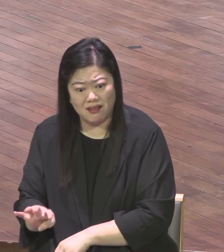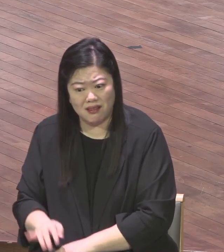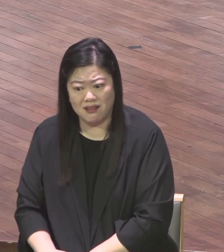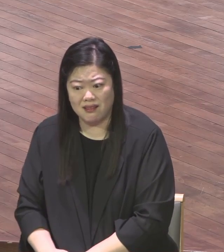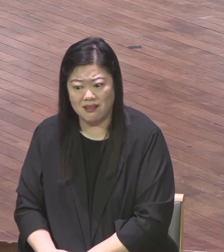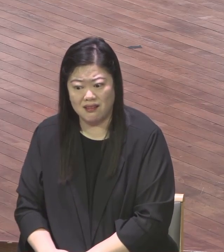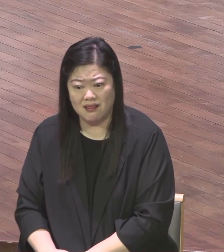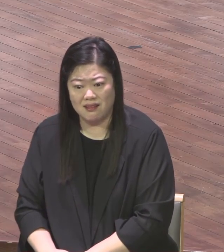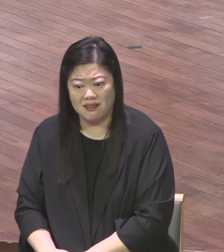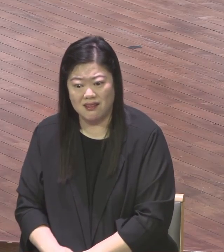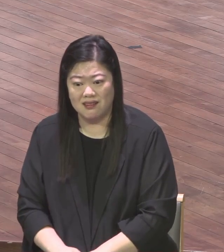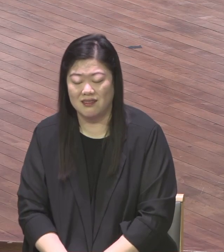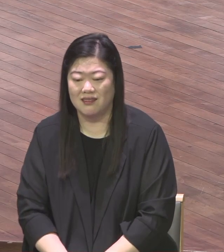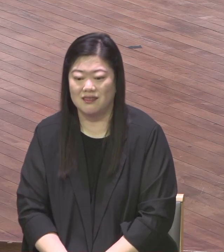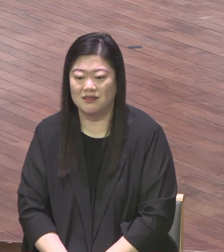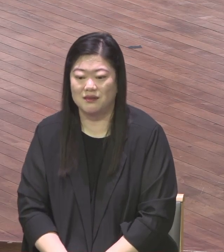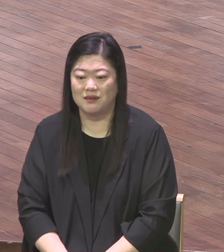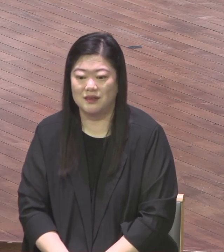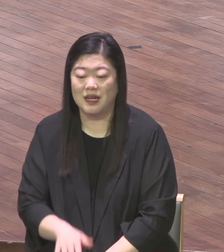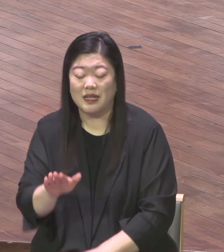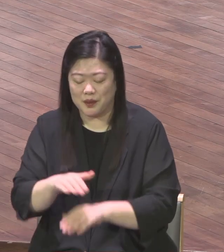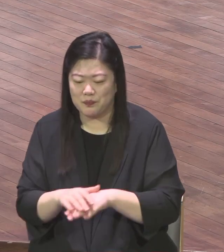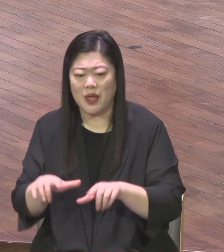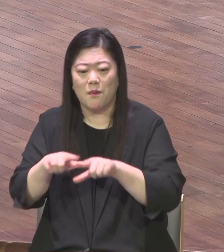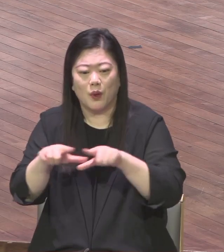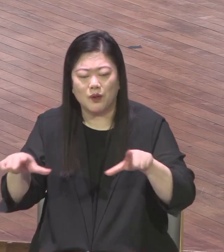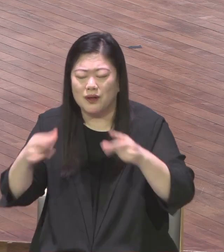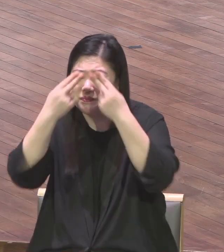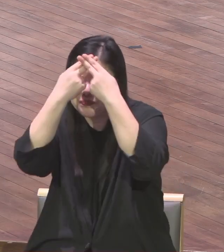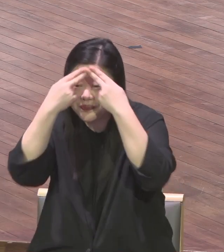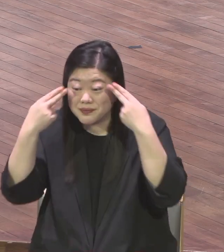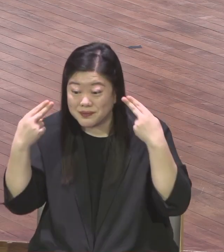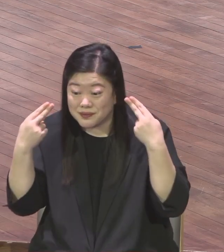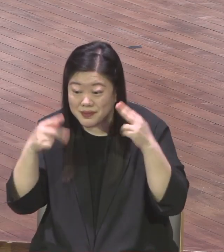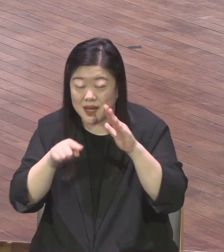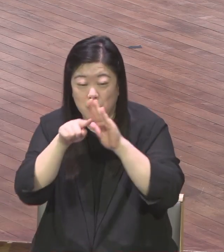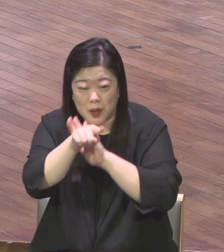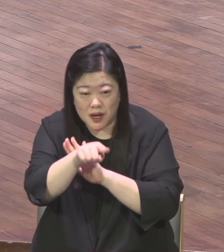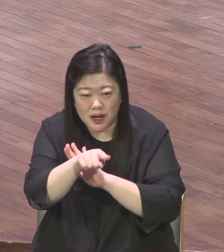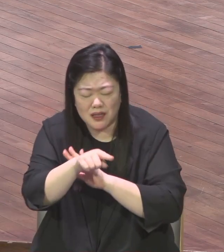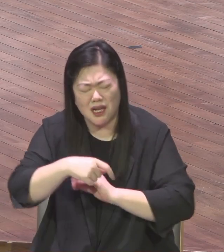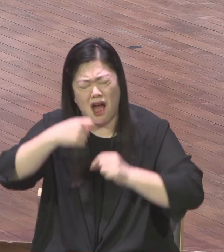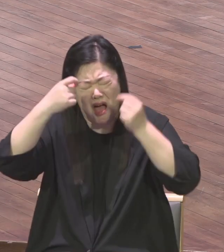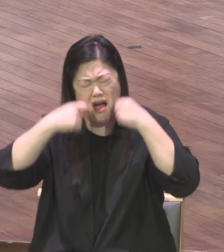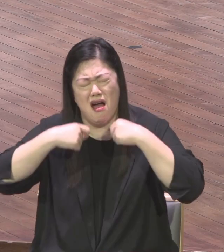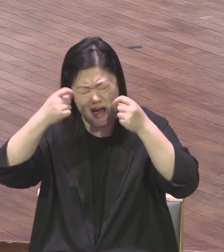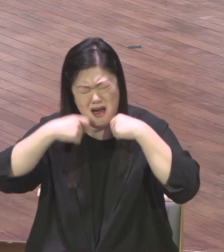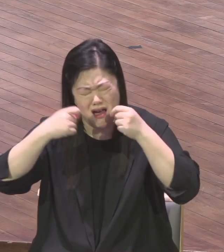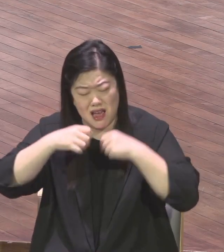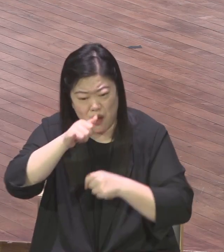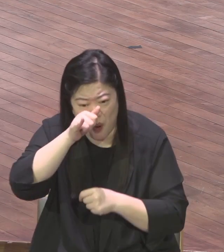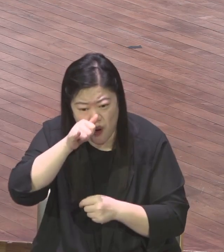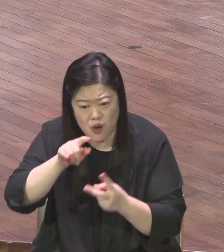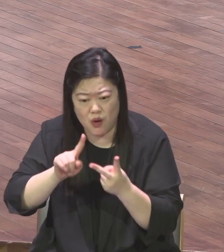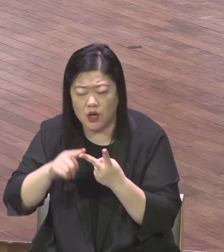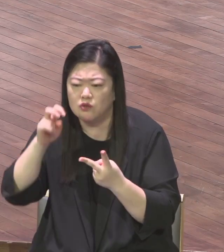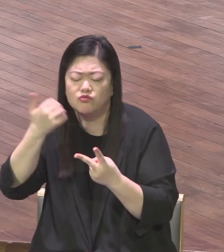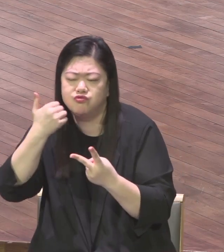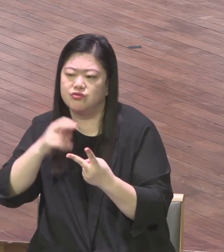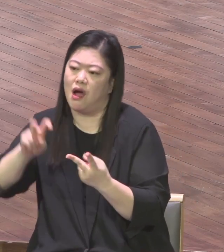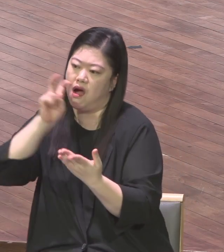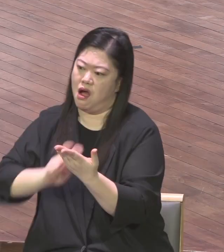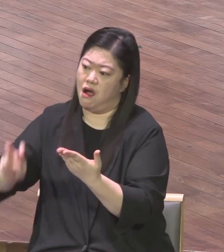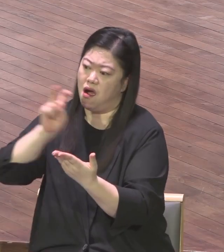죽으면요 어떻게 합니까? 천국 환송식을 하잖아요. 우리 아버님이 오늘